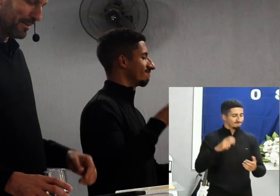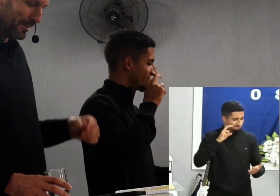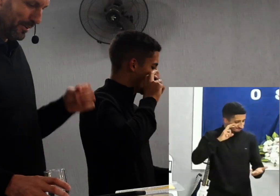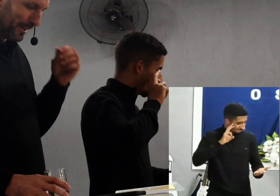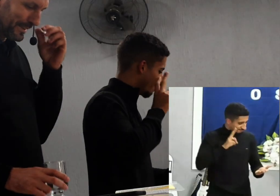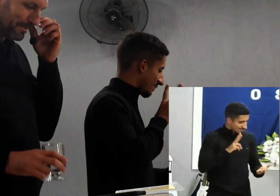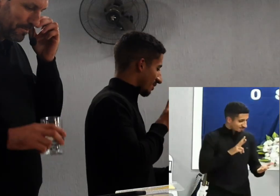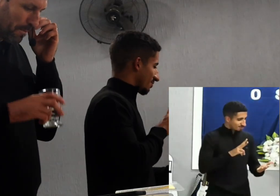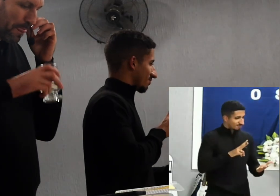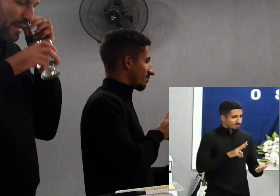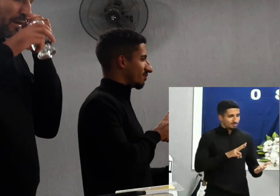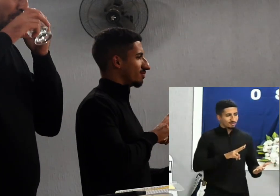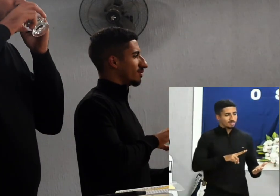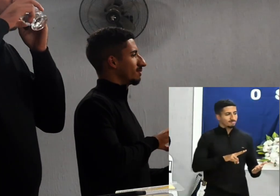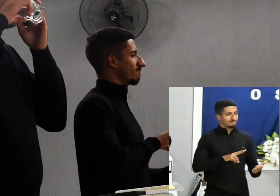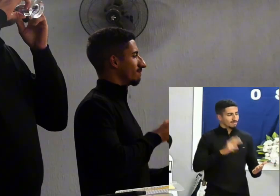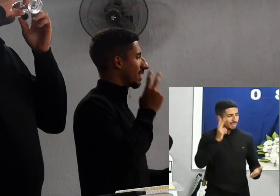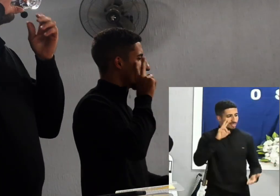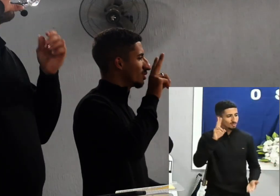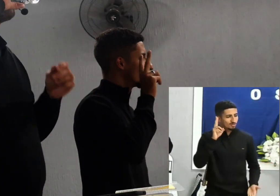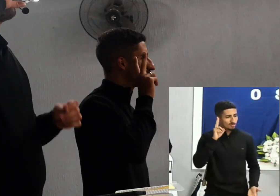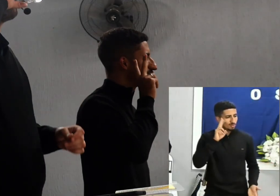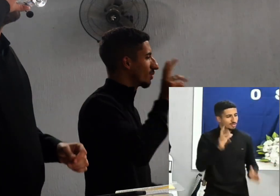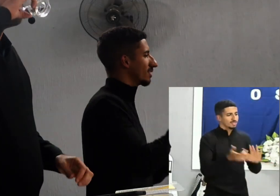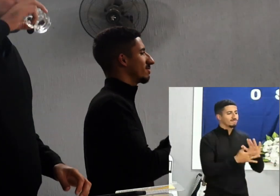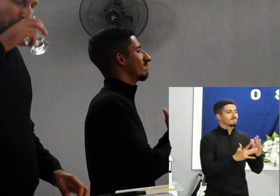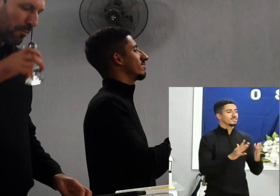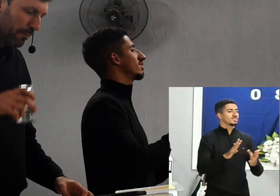notícia maravilhosa.